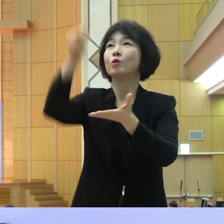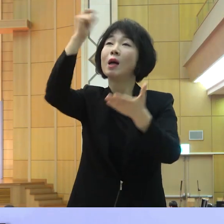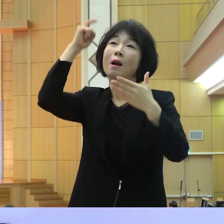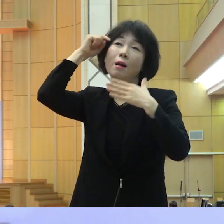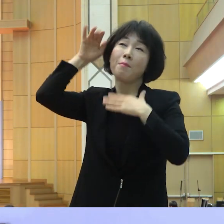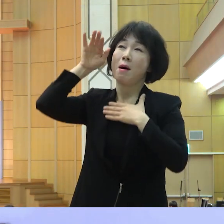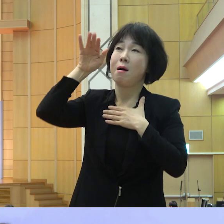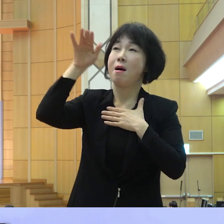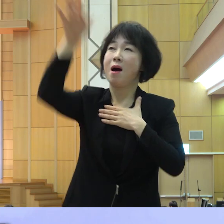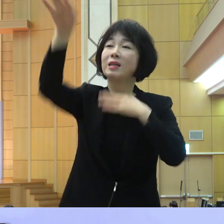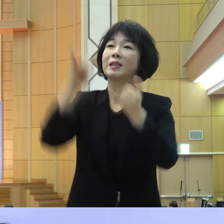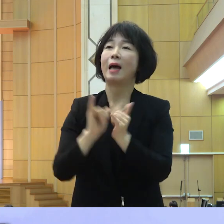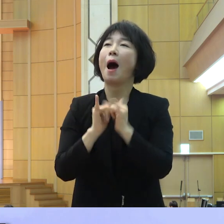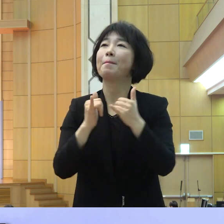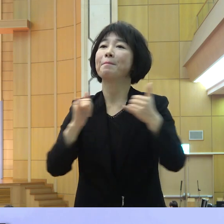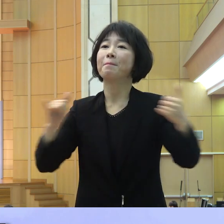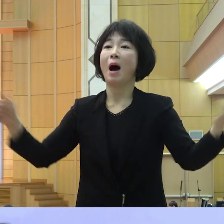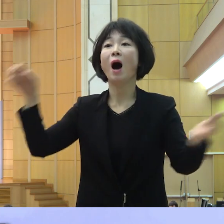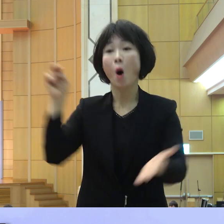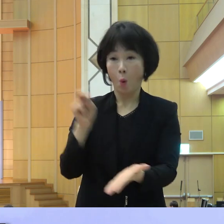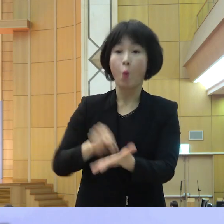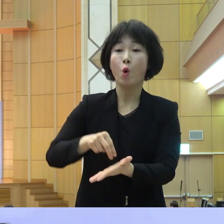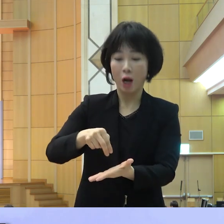앙모하는 자 올라가